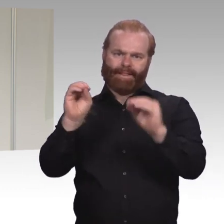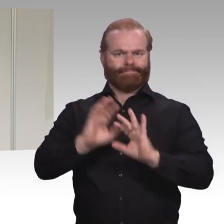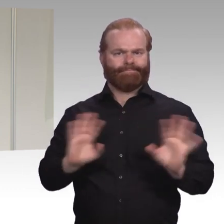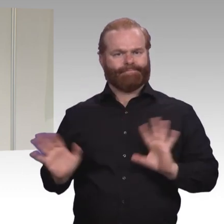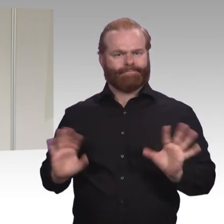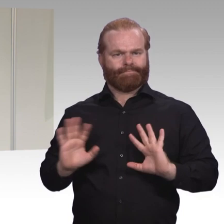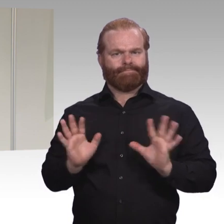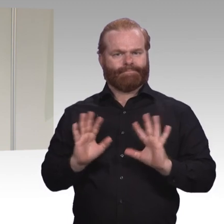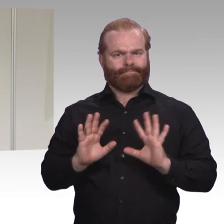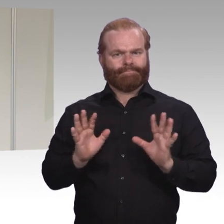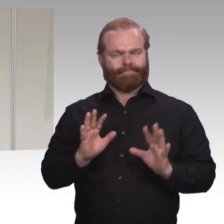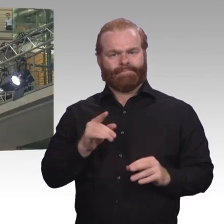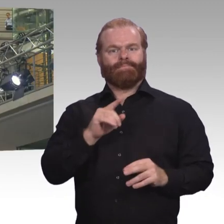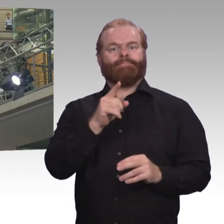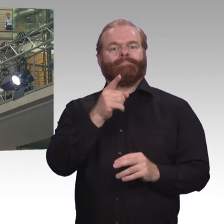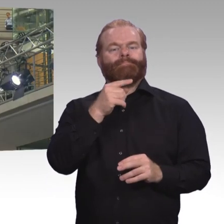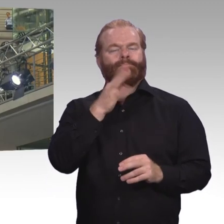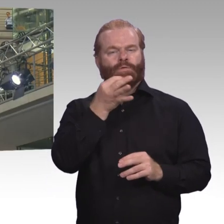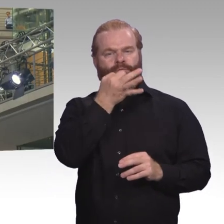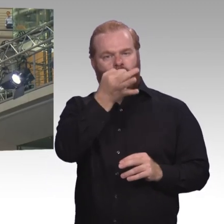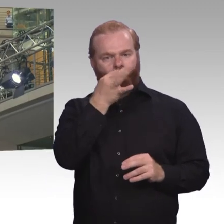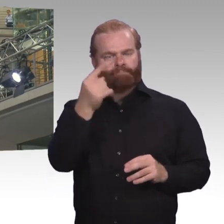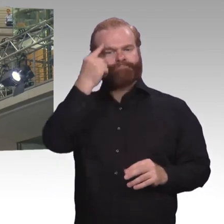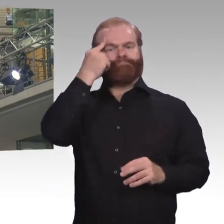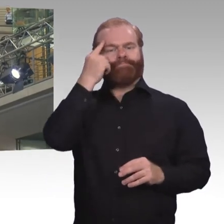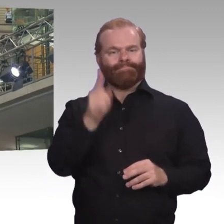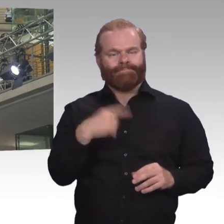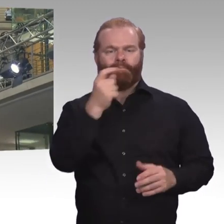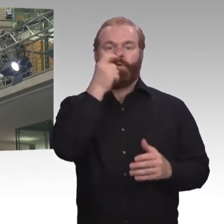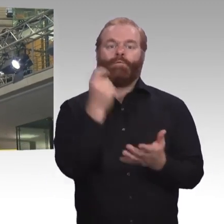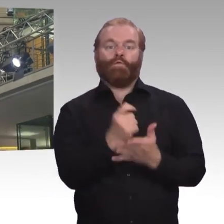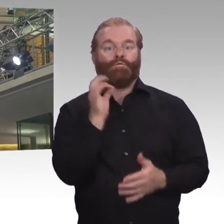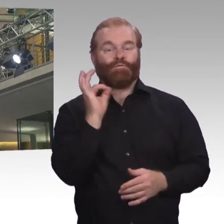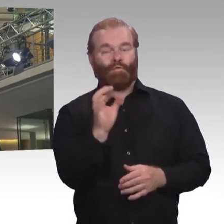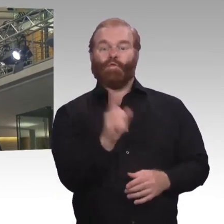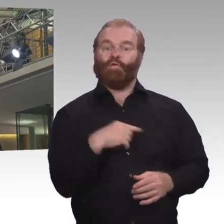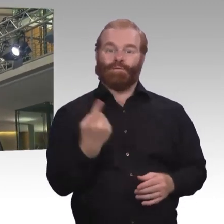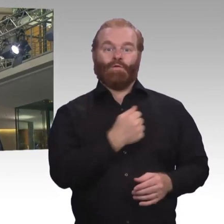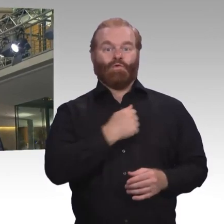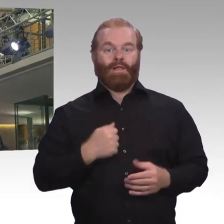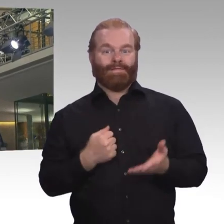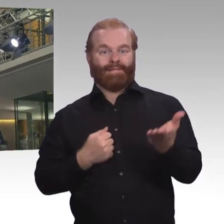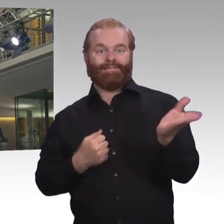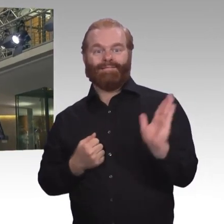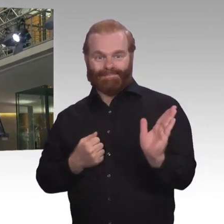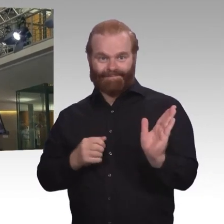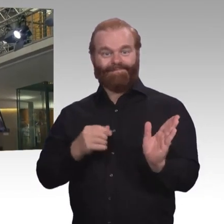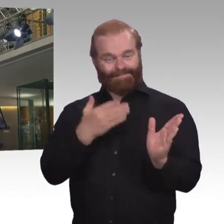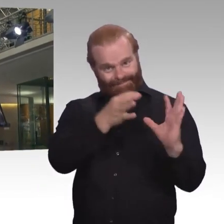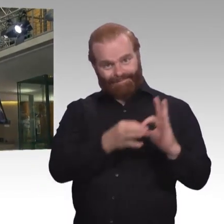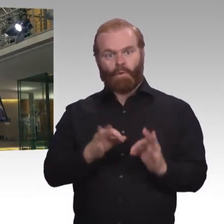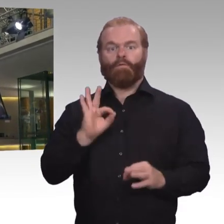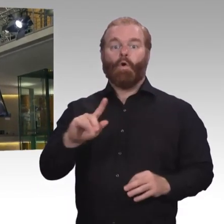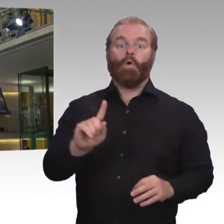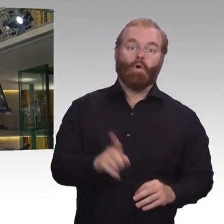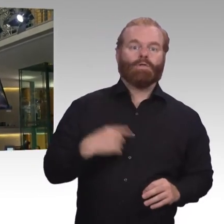und den Partnern entschieden werden müssen. Das heißt, dass wir Unterstützungsanfragen unserer Partner immer